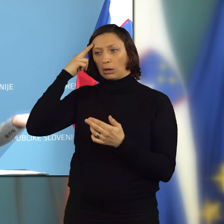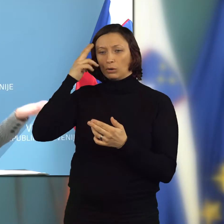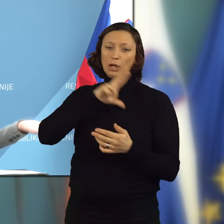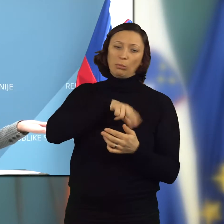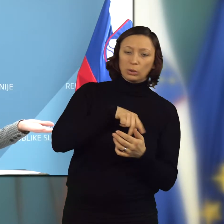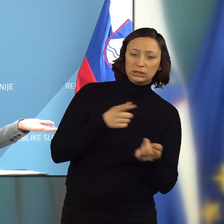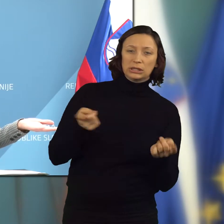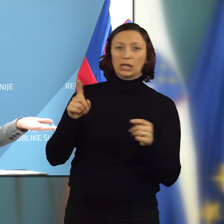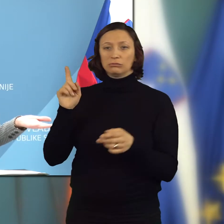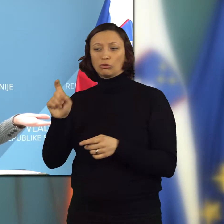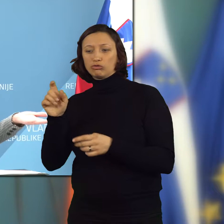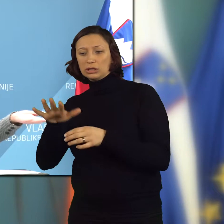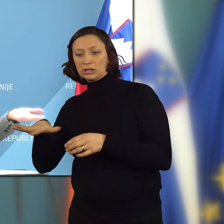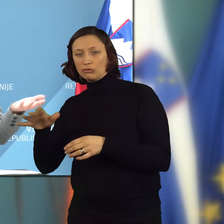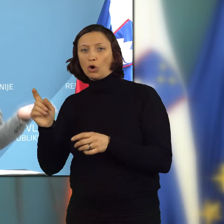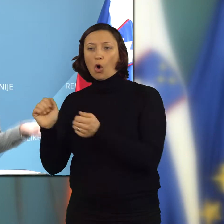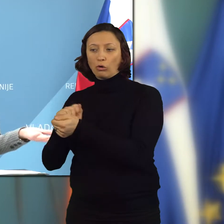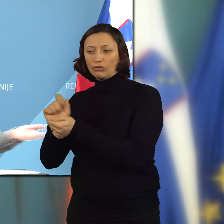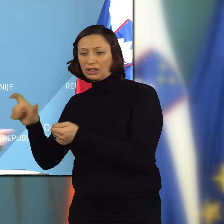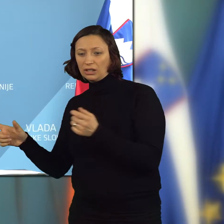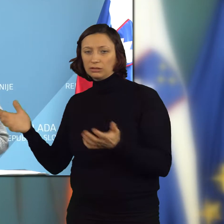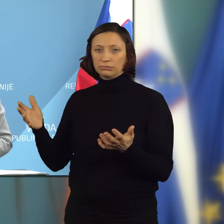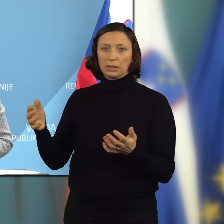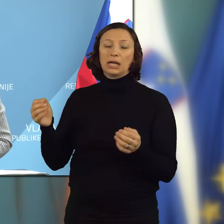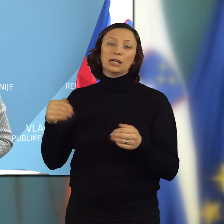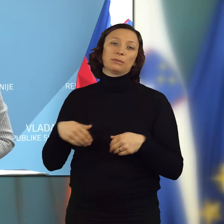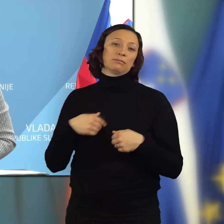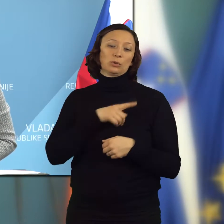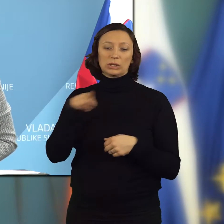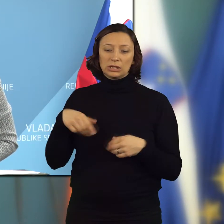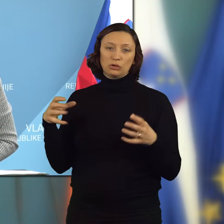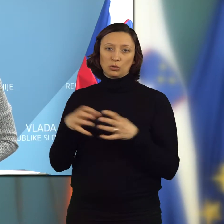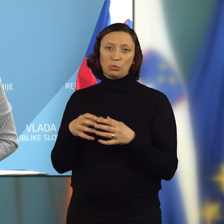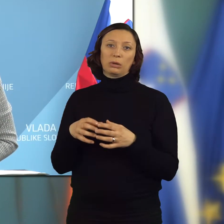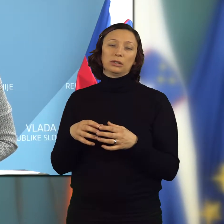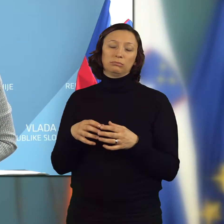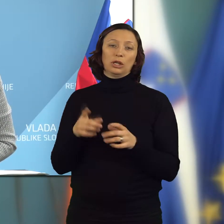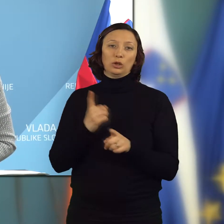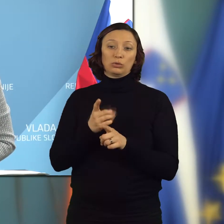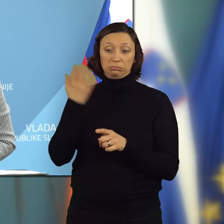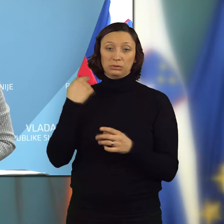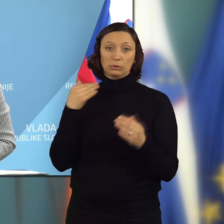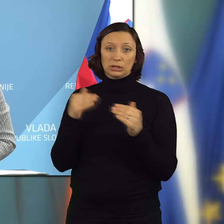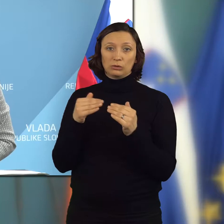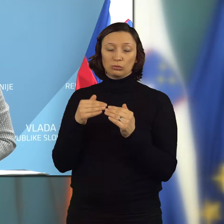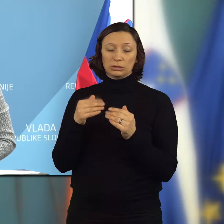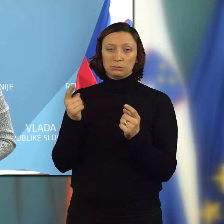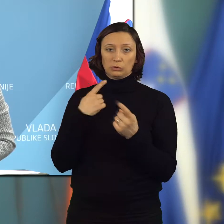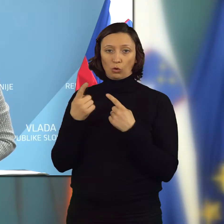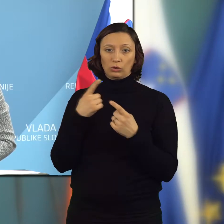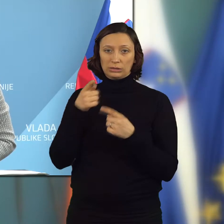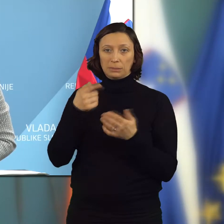bolj prav, policija, tožilstvo, odvetniki, ampak zagotovo vsi skupaj, in tako je bilo tudi dogovorjeno